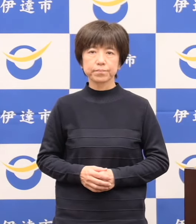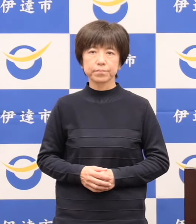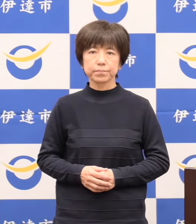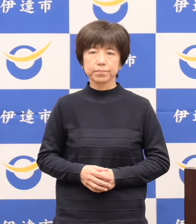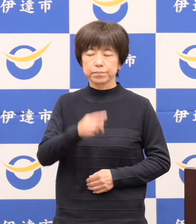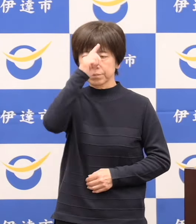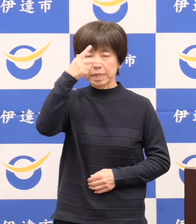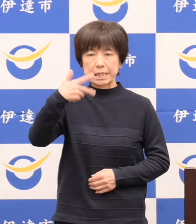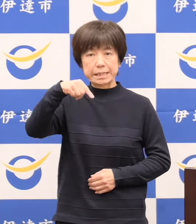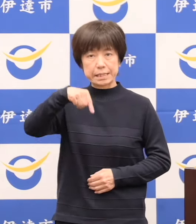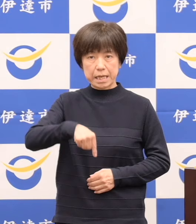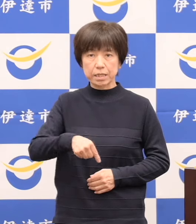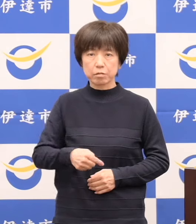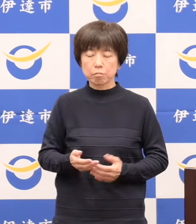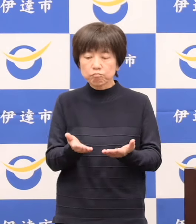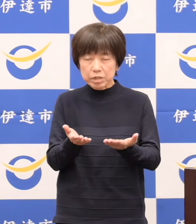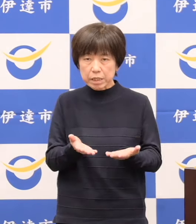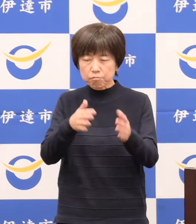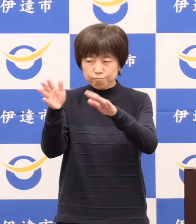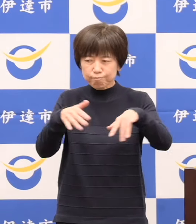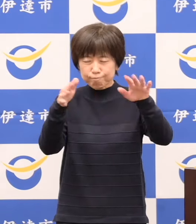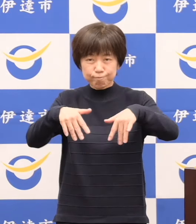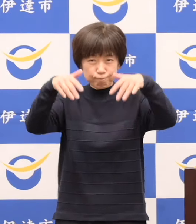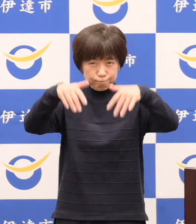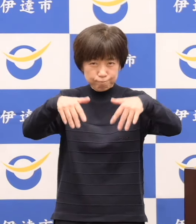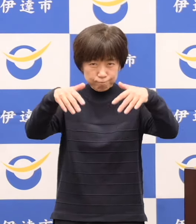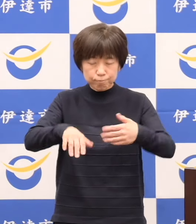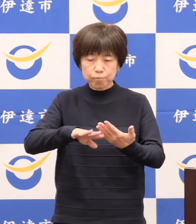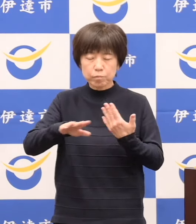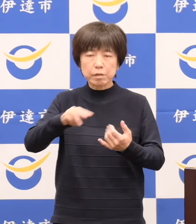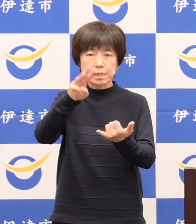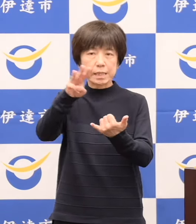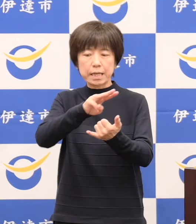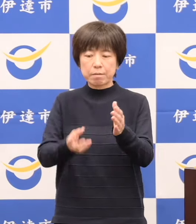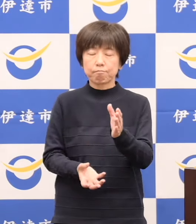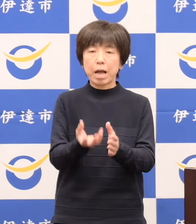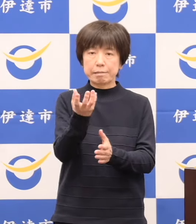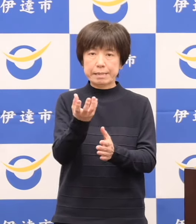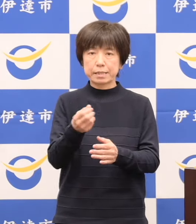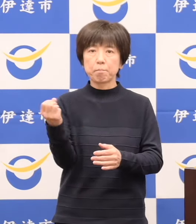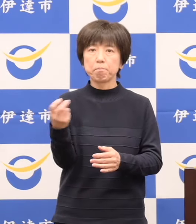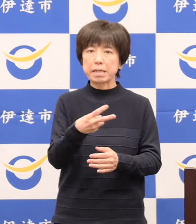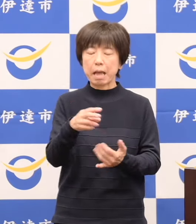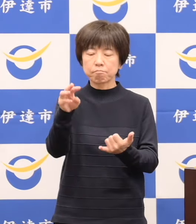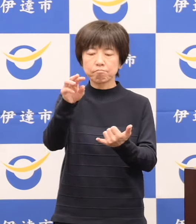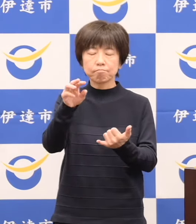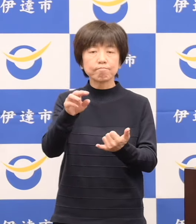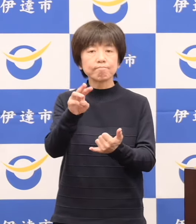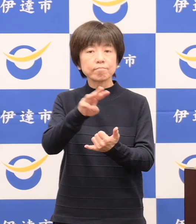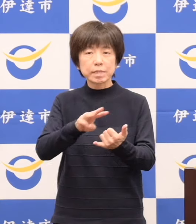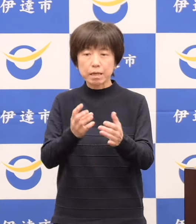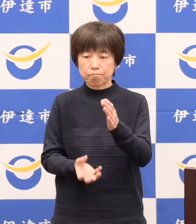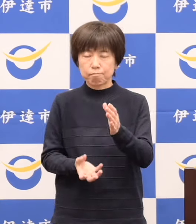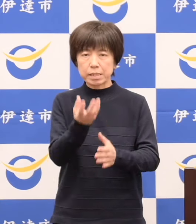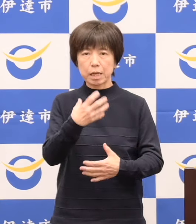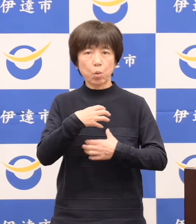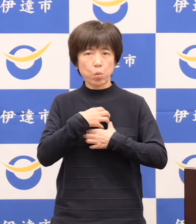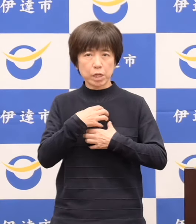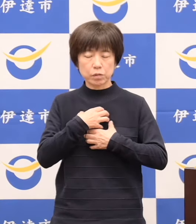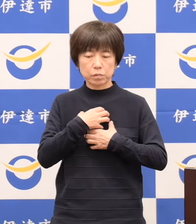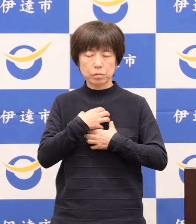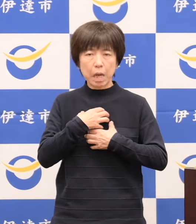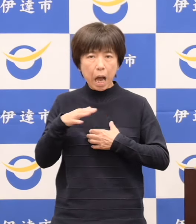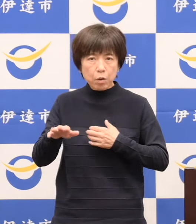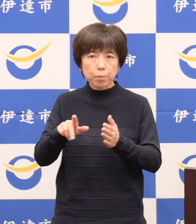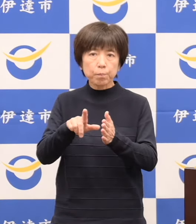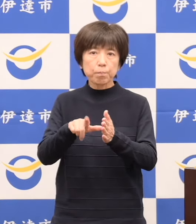伊達市内において地震、風水害、その他の災害が発生し、また災害が発生する恐れがある場合